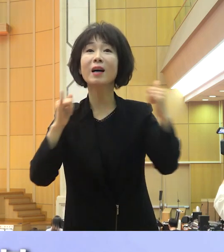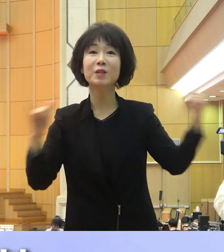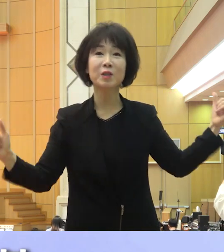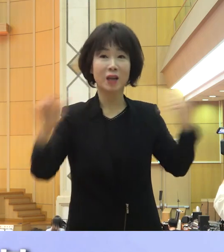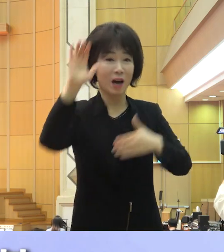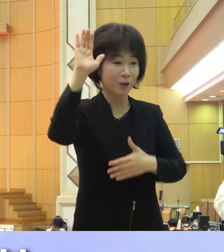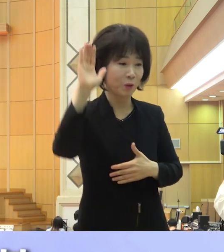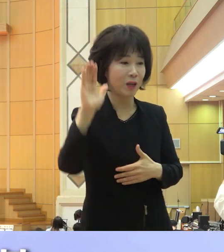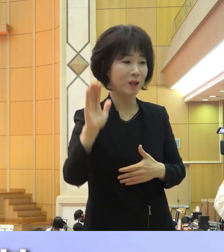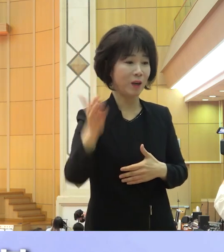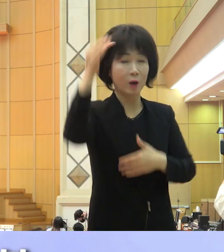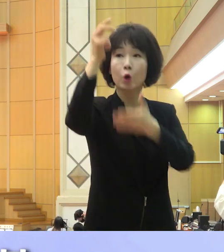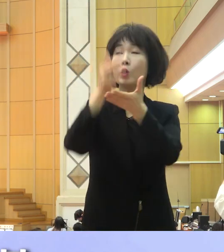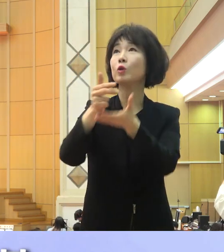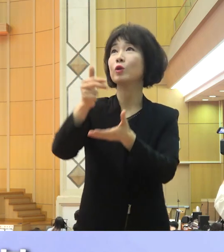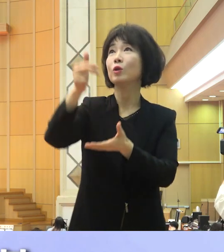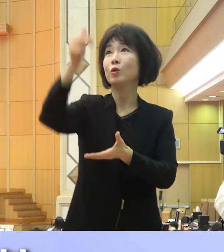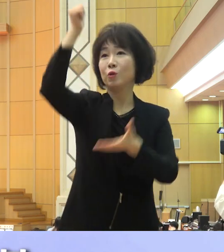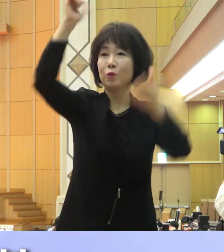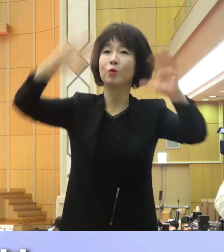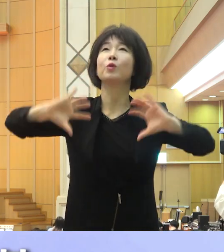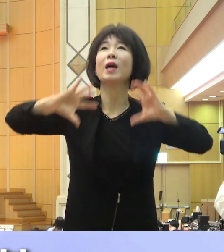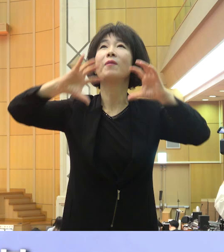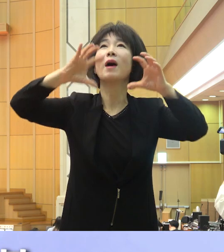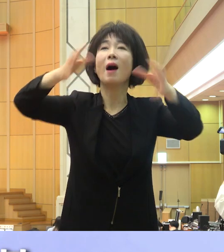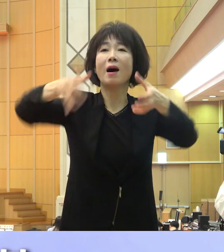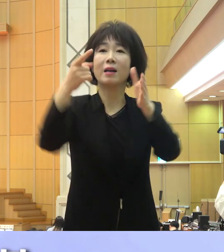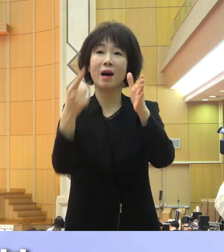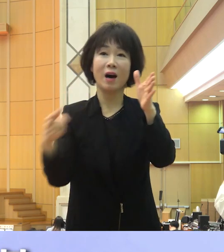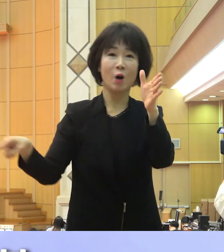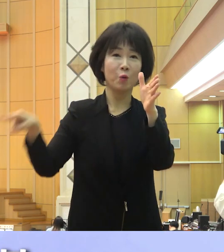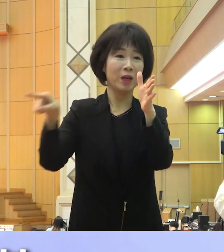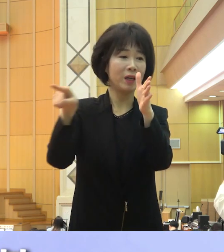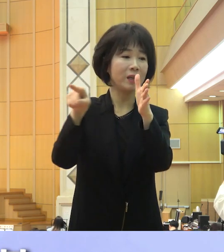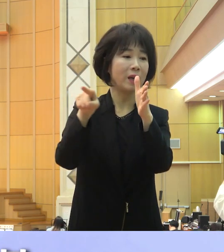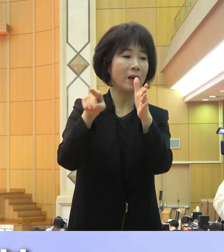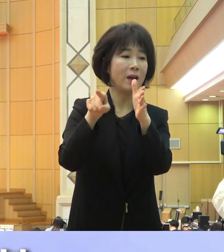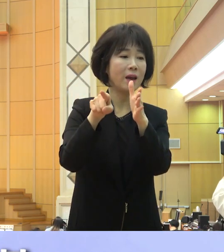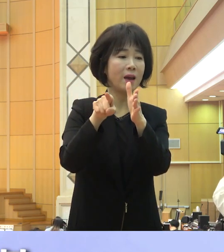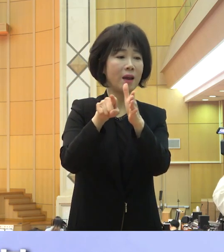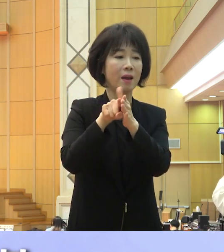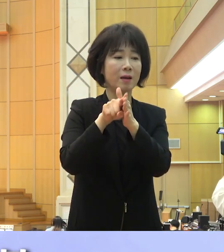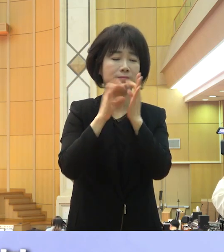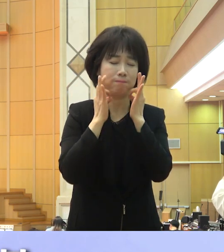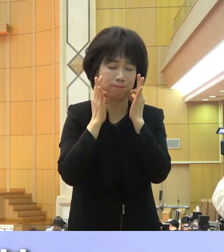속한 자 되어 주의 나라 위에